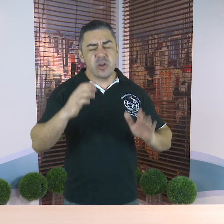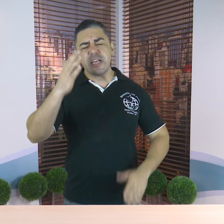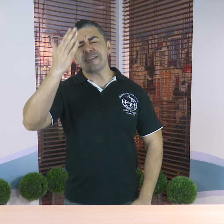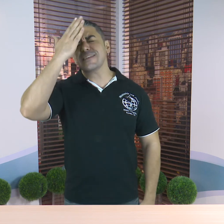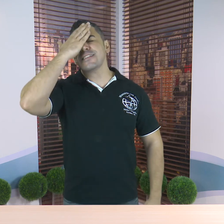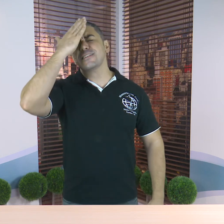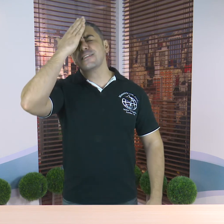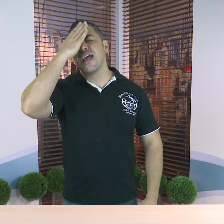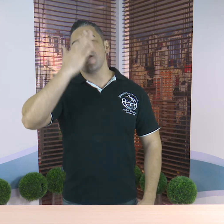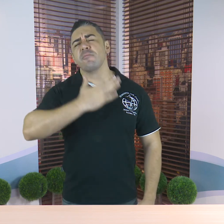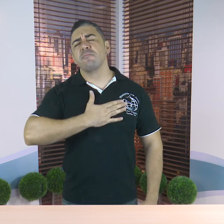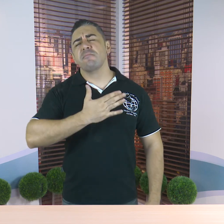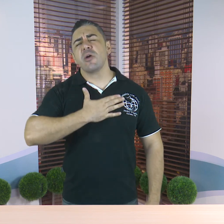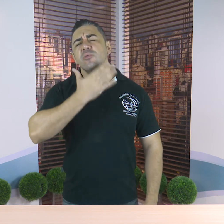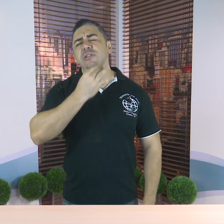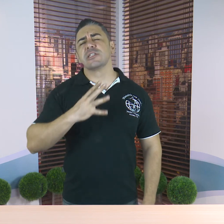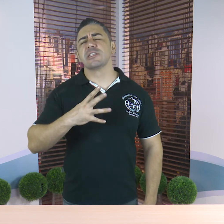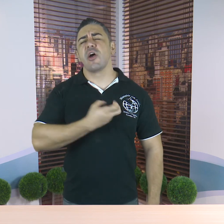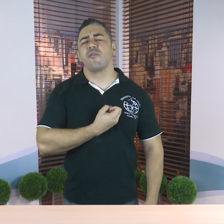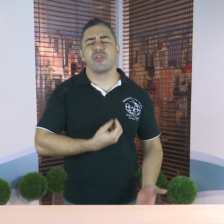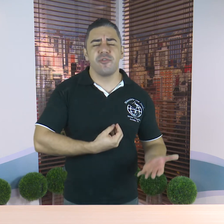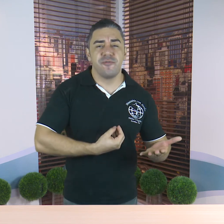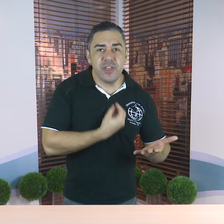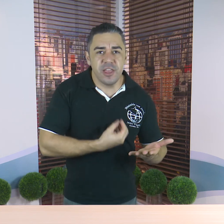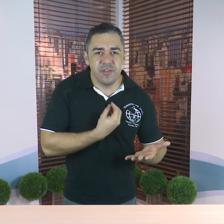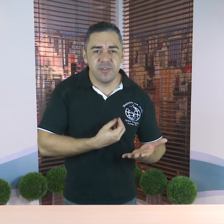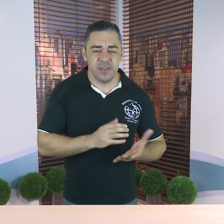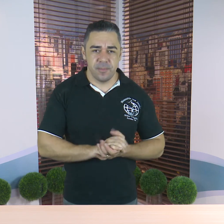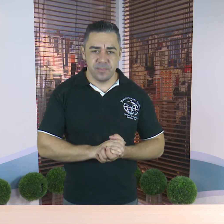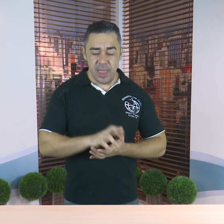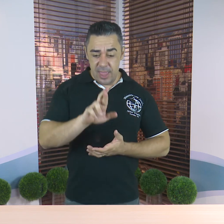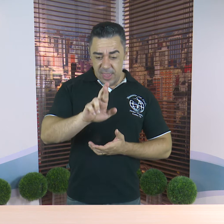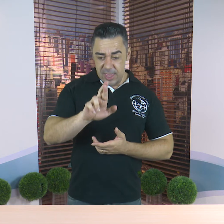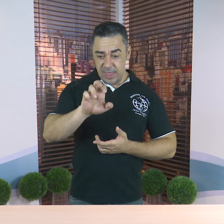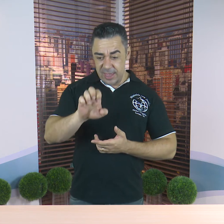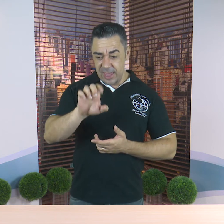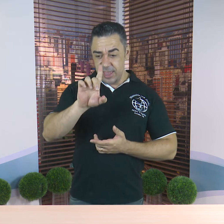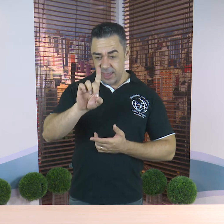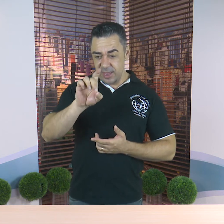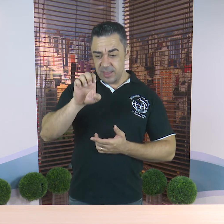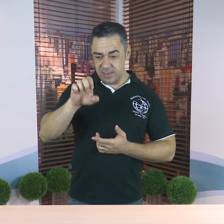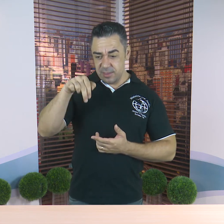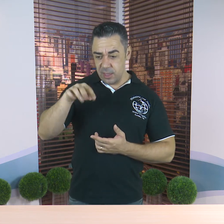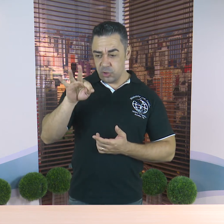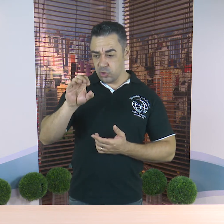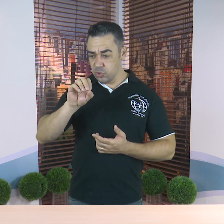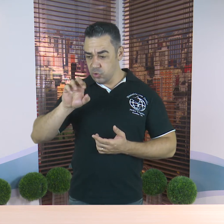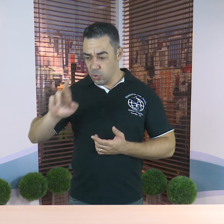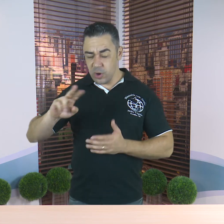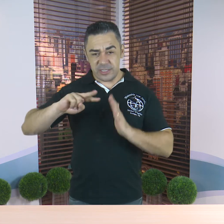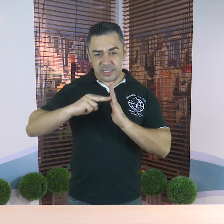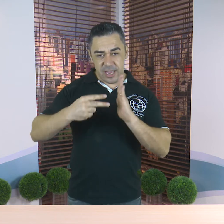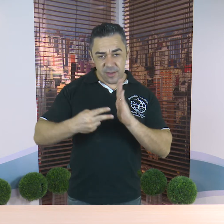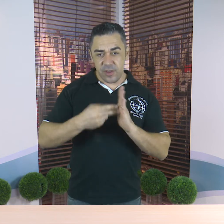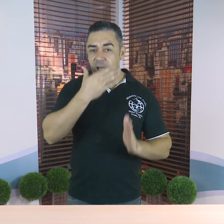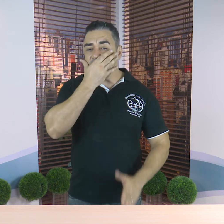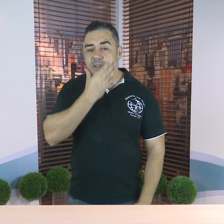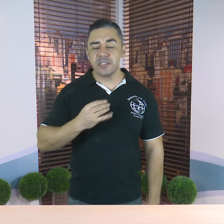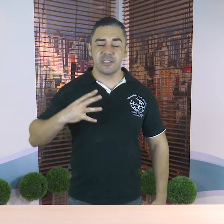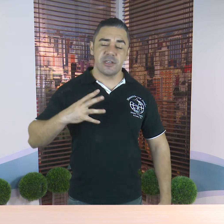meu Redentor vive. A palavra Redentor traduz o hebraico Goel e significa alguém que